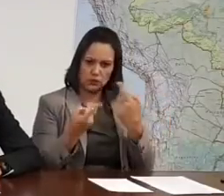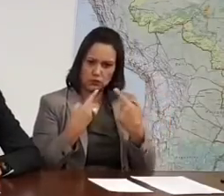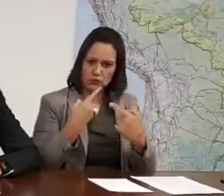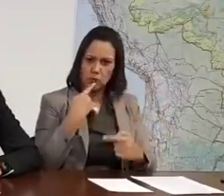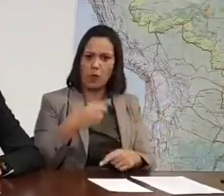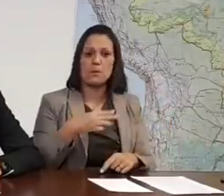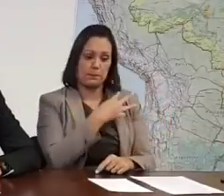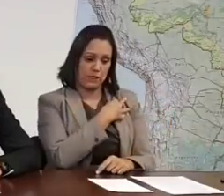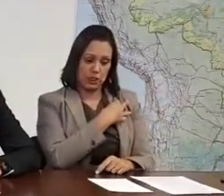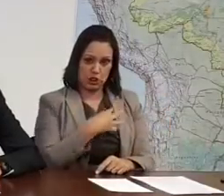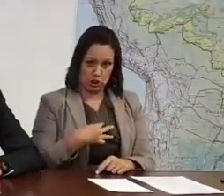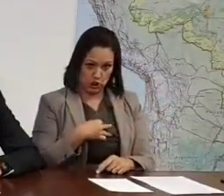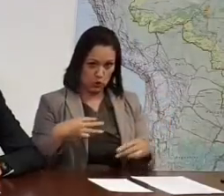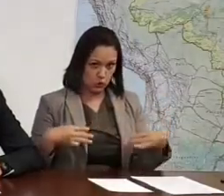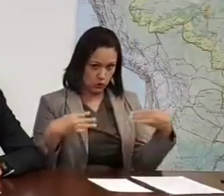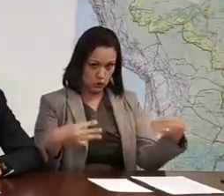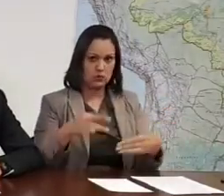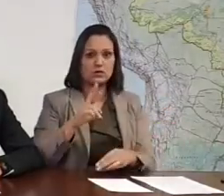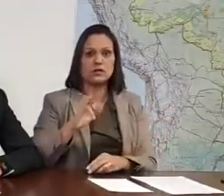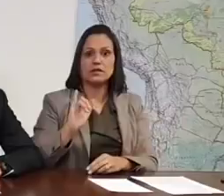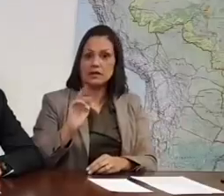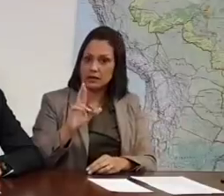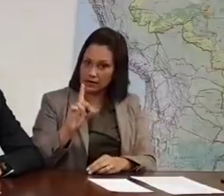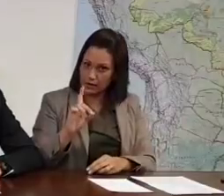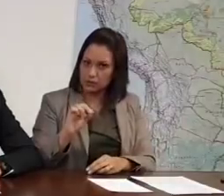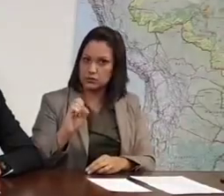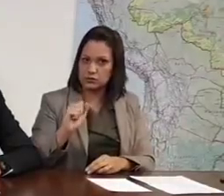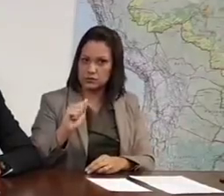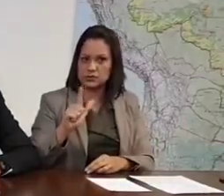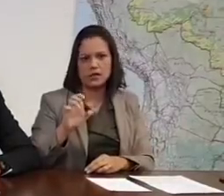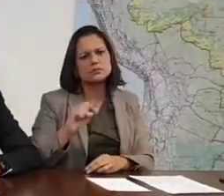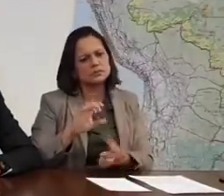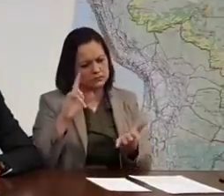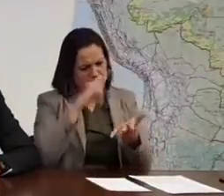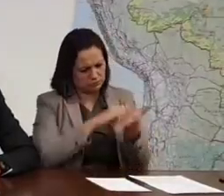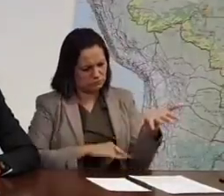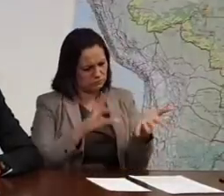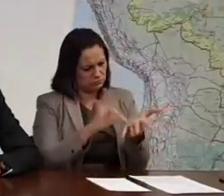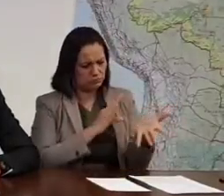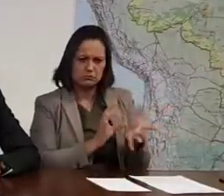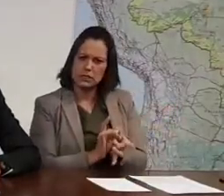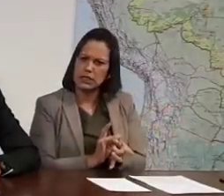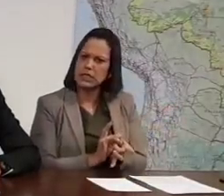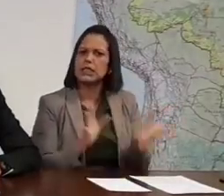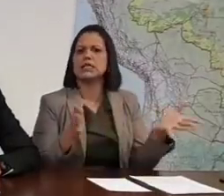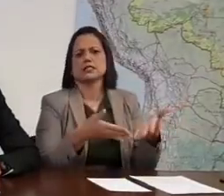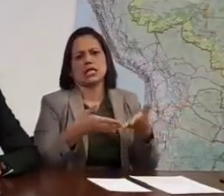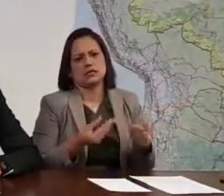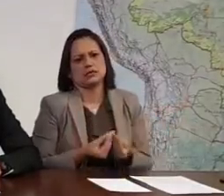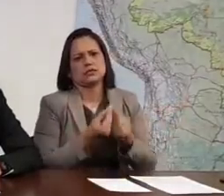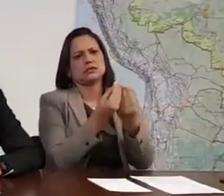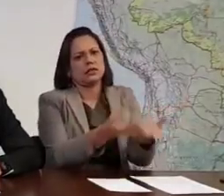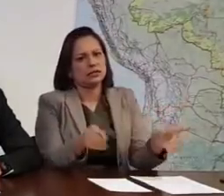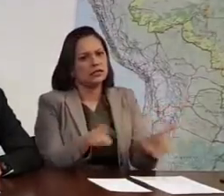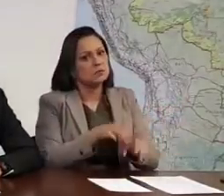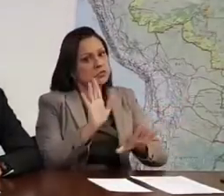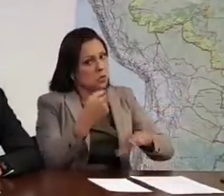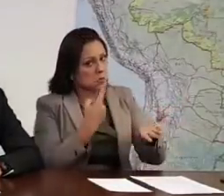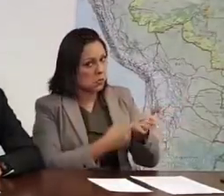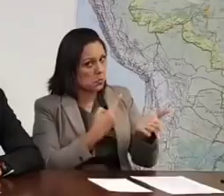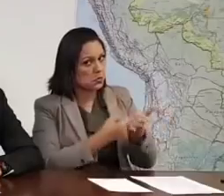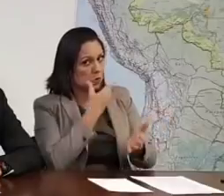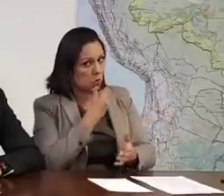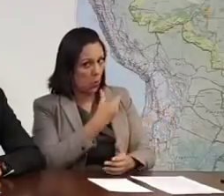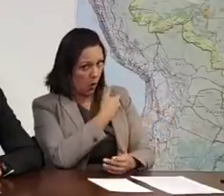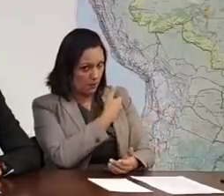Ricardo Salles para a devida licença, e tem também a licença estadual, que parece que está bastante adiantado lá com o governador Ratinho junto. Então,